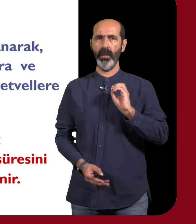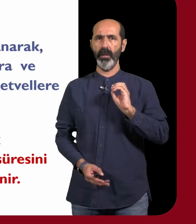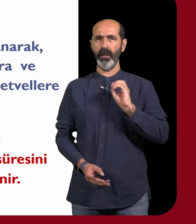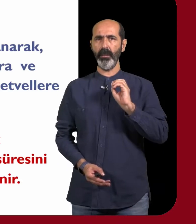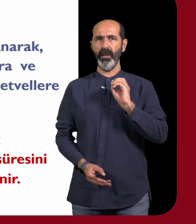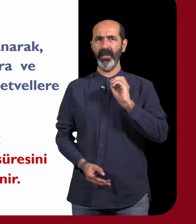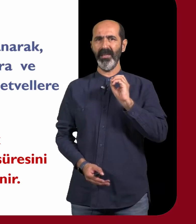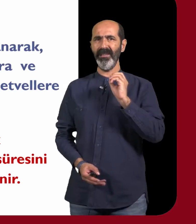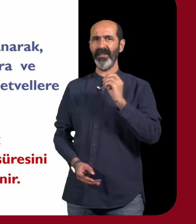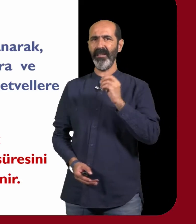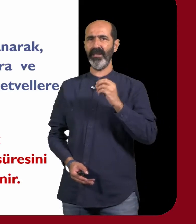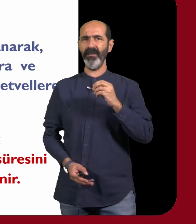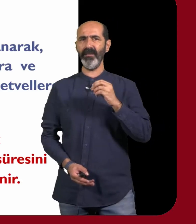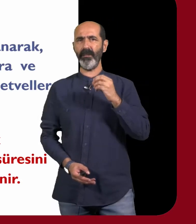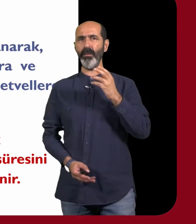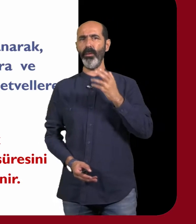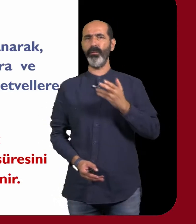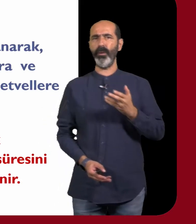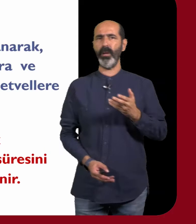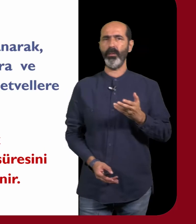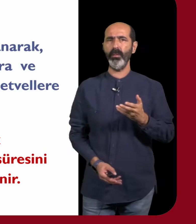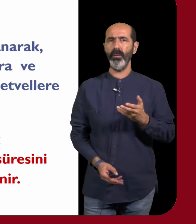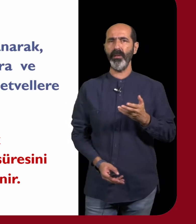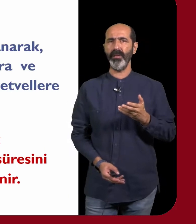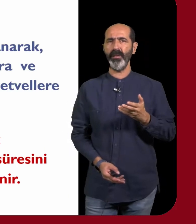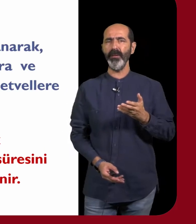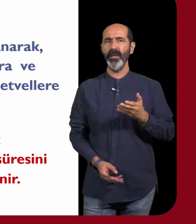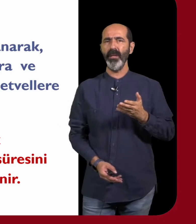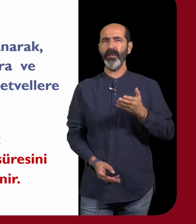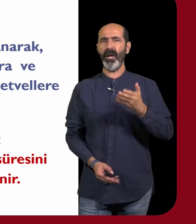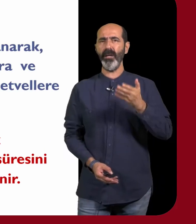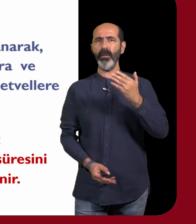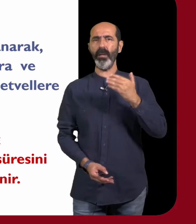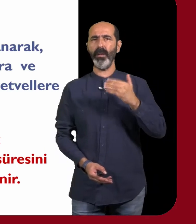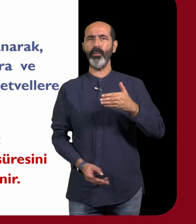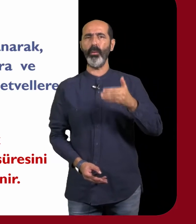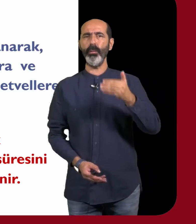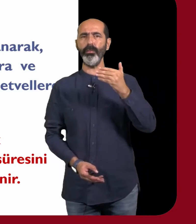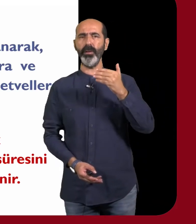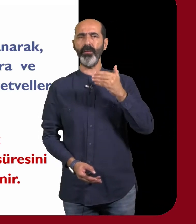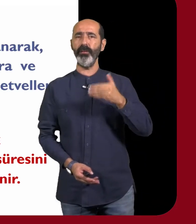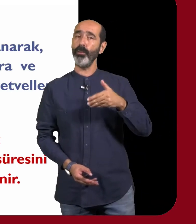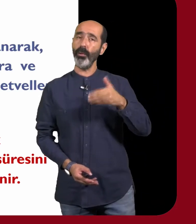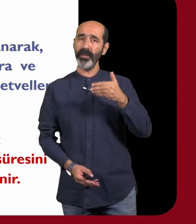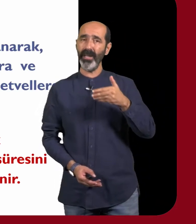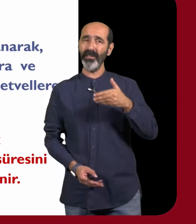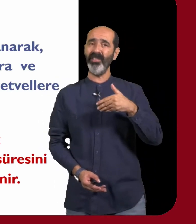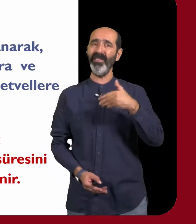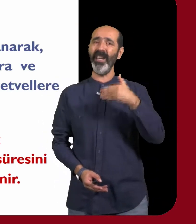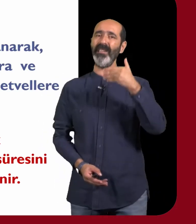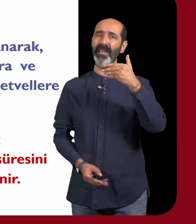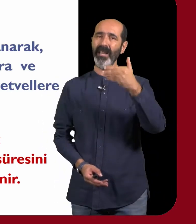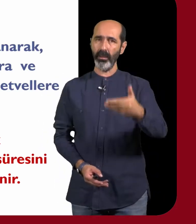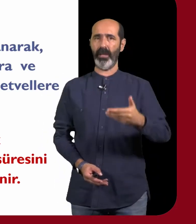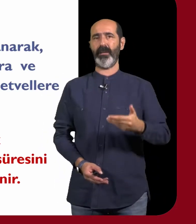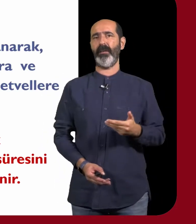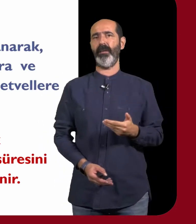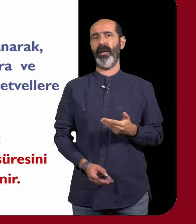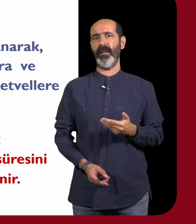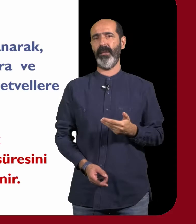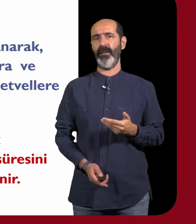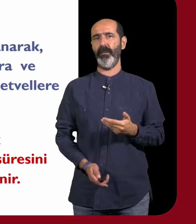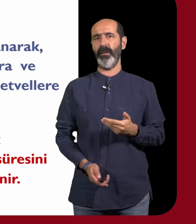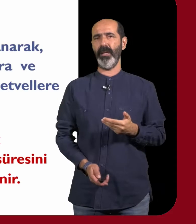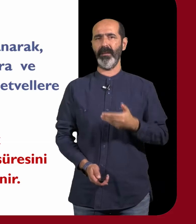veriyoruz tabi insanların zaman ölçüsünü a kullandığı Tarihi olayların Ulu sürecini gösteren çizelgeler